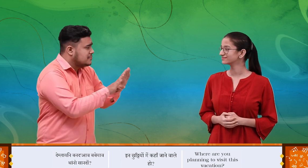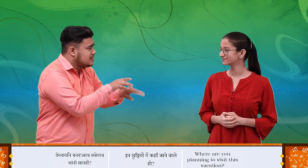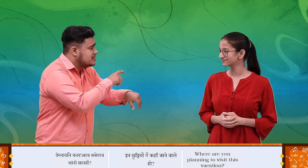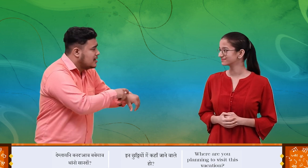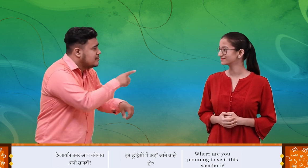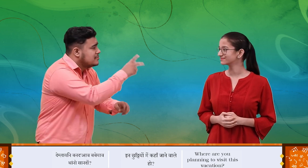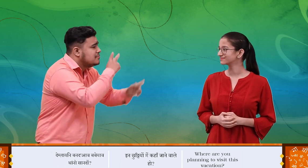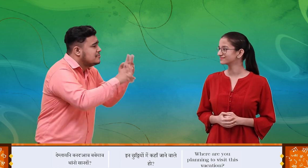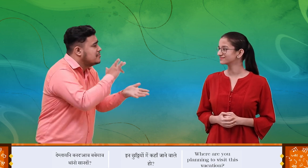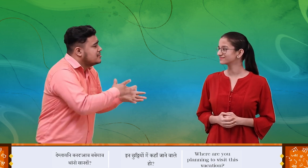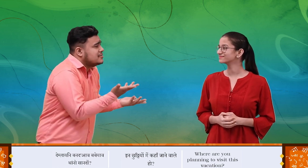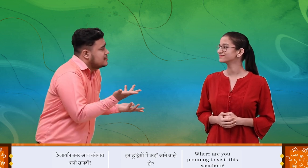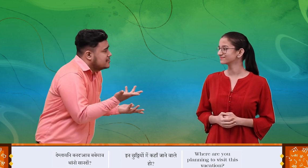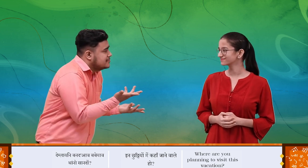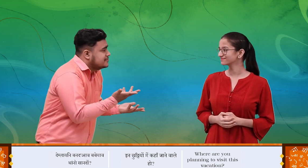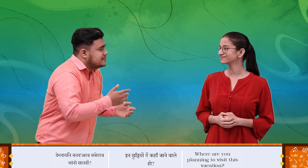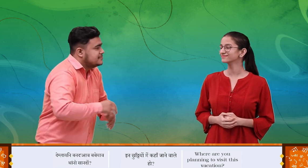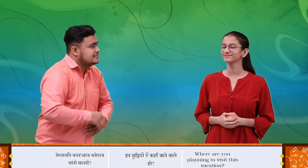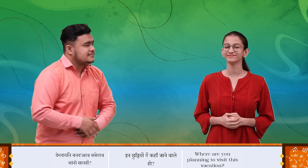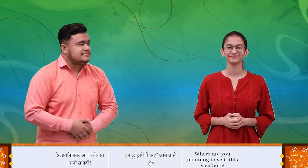देग्लायनि बन्दआव बबेहाय थांनो सानदों?